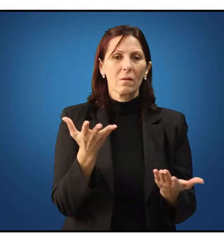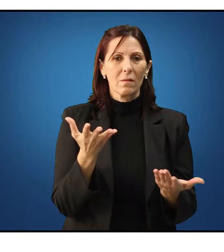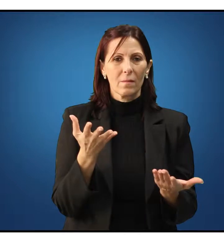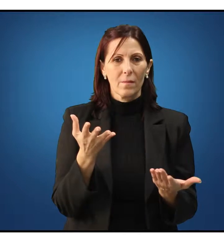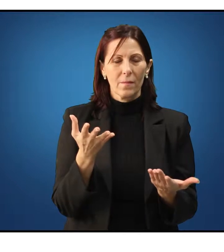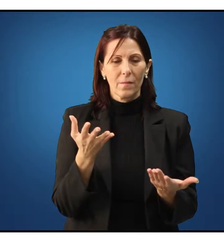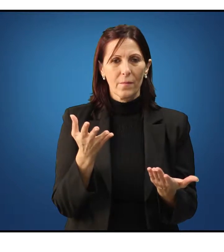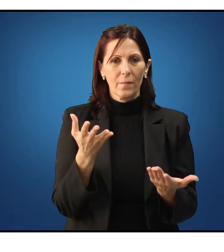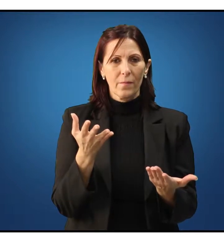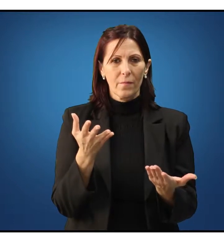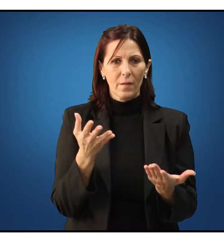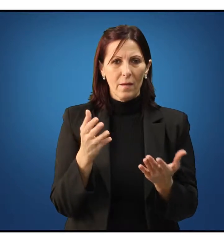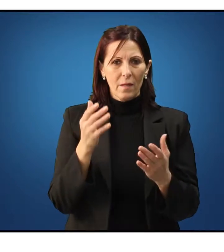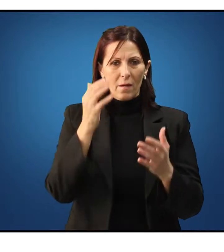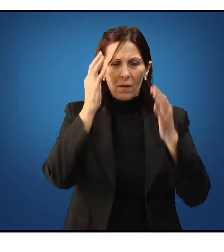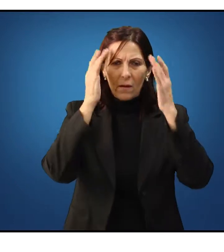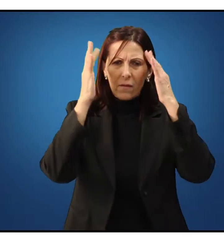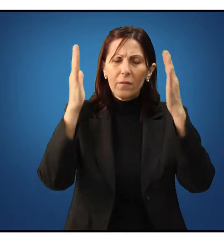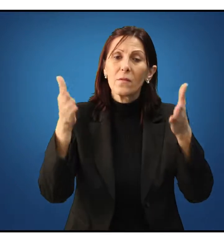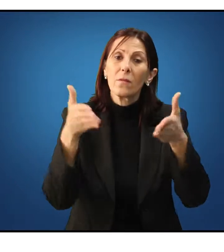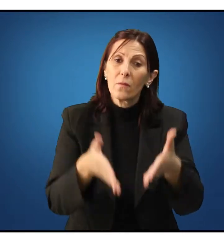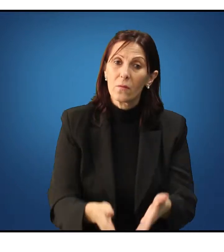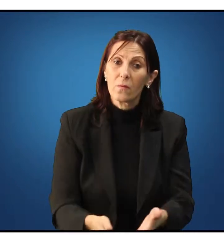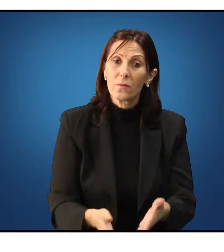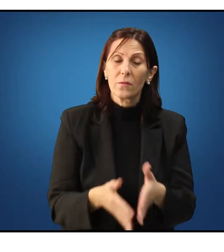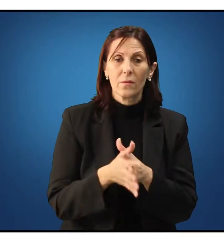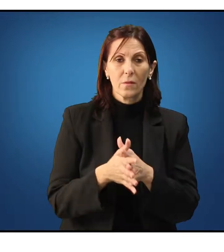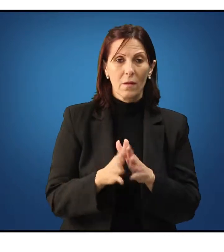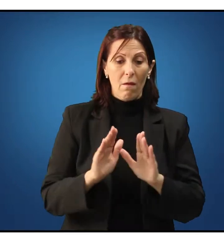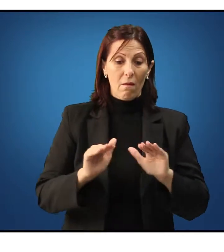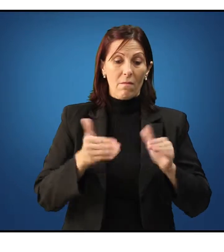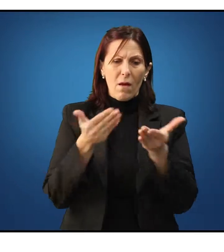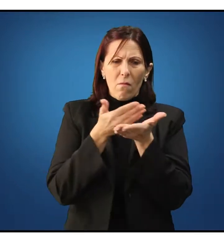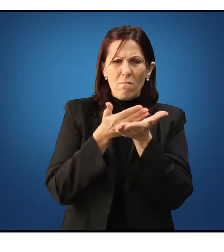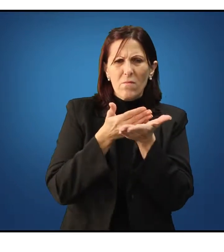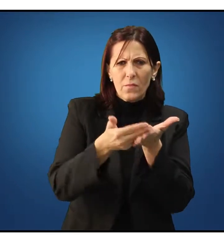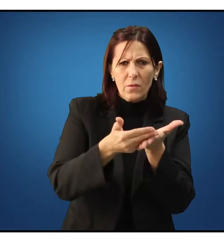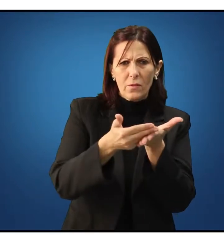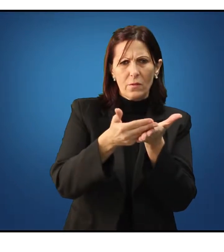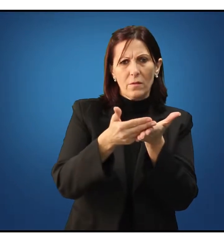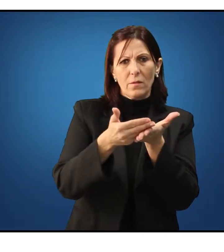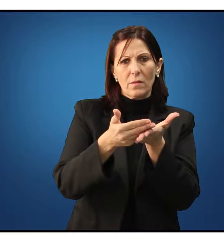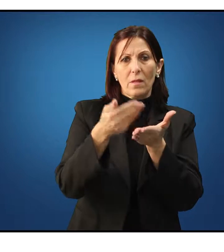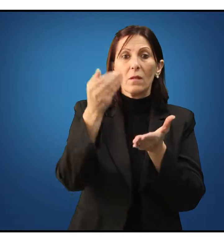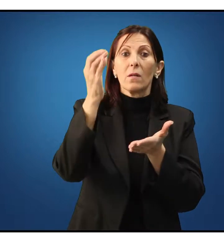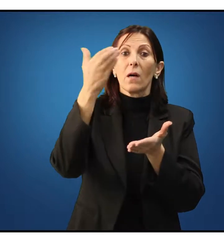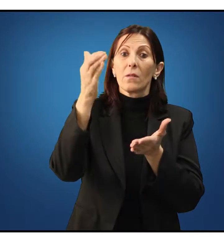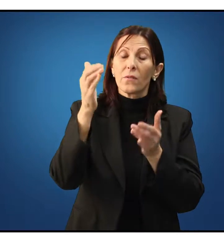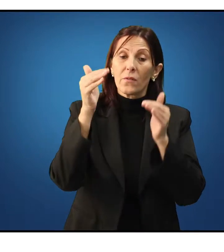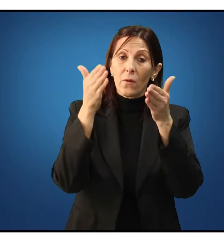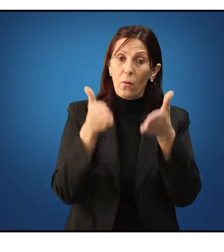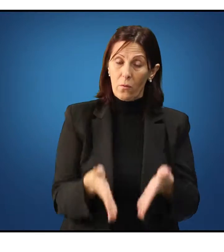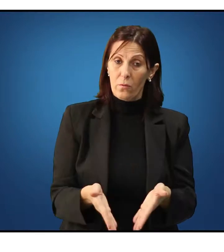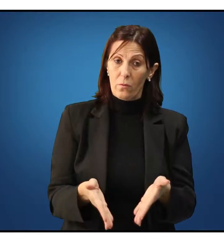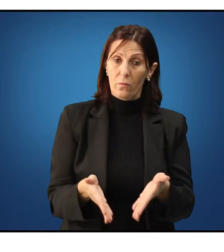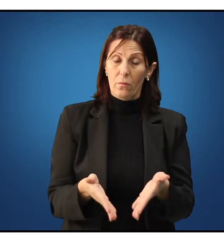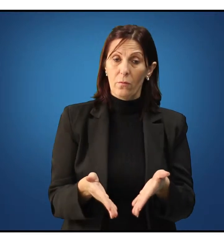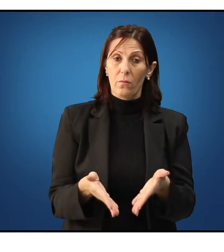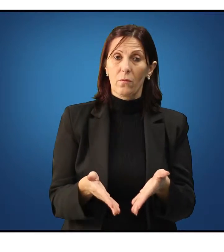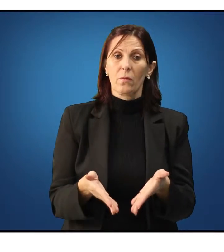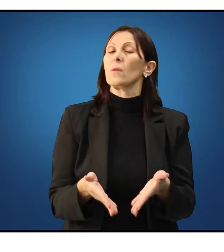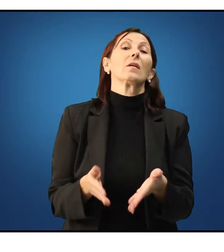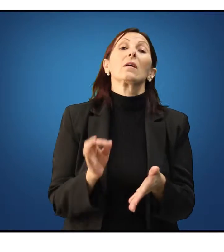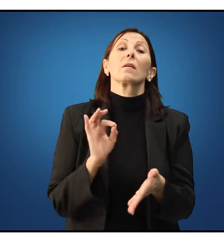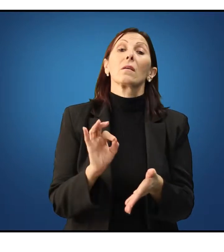a filosofia moderna dá origem à ciência moderna